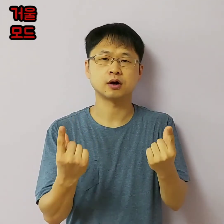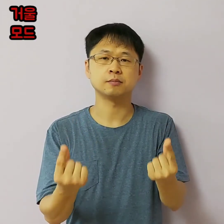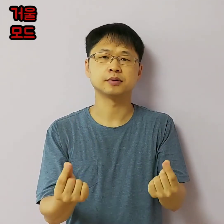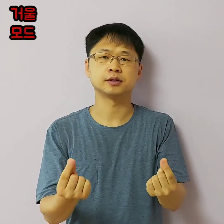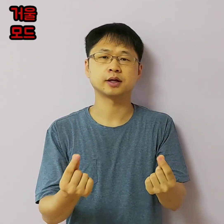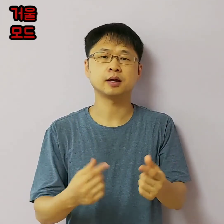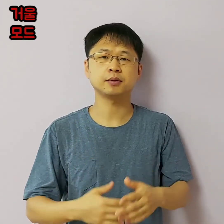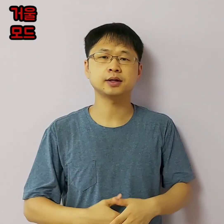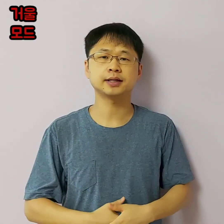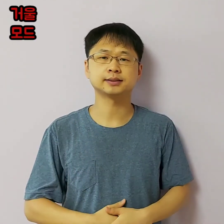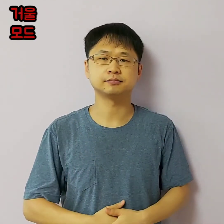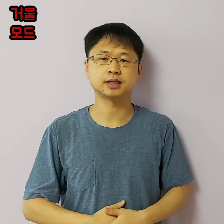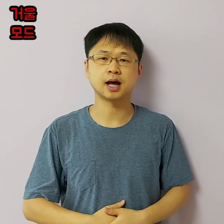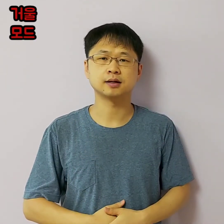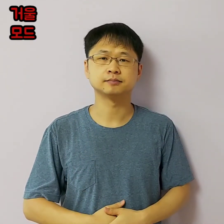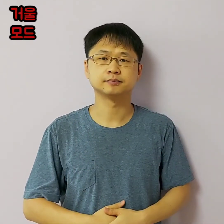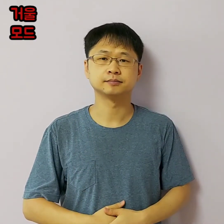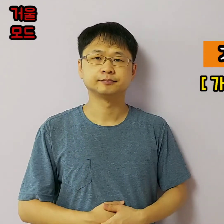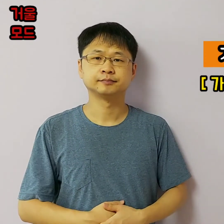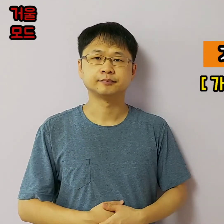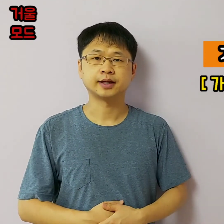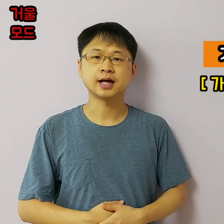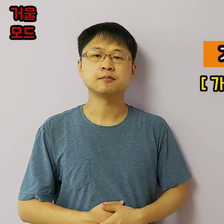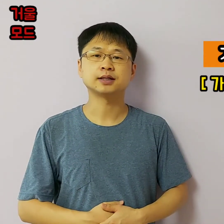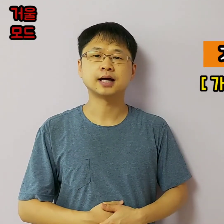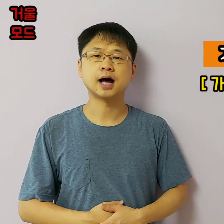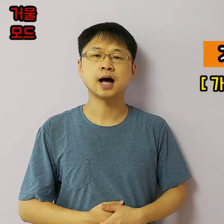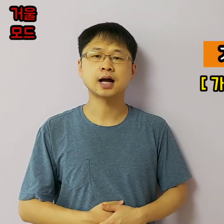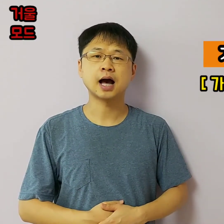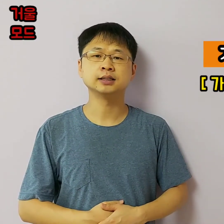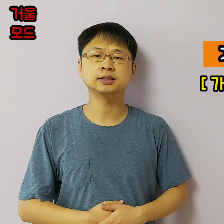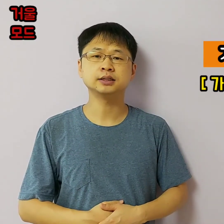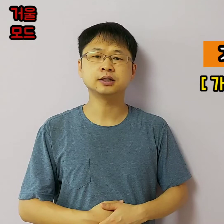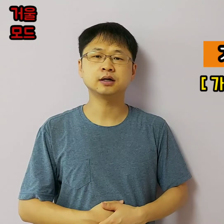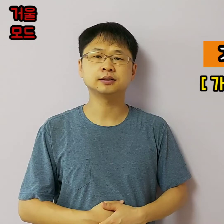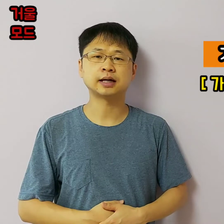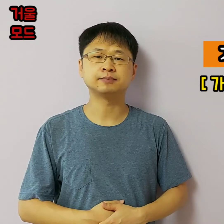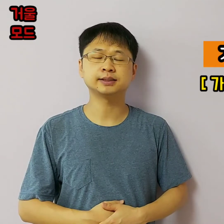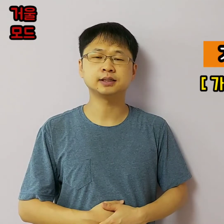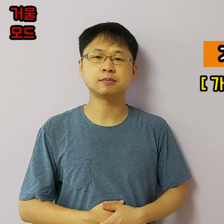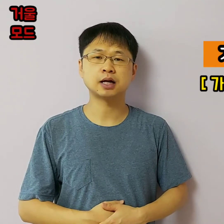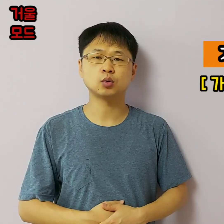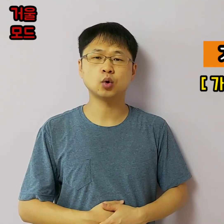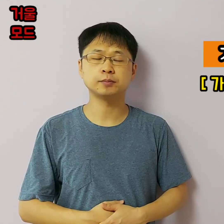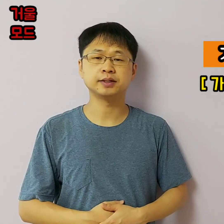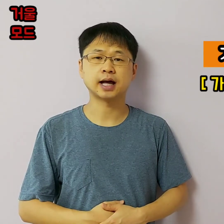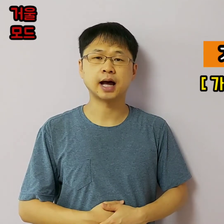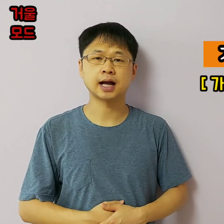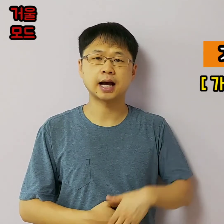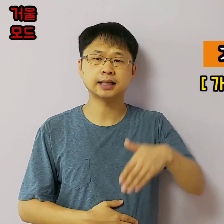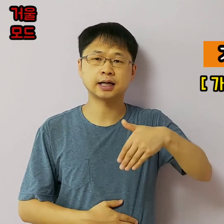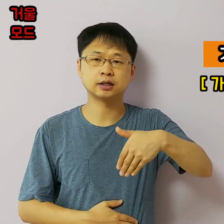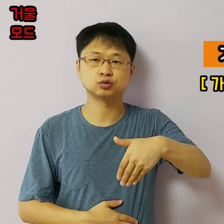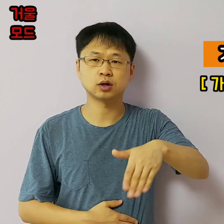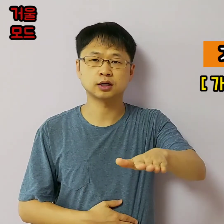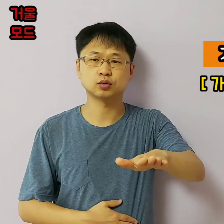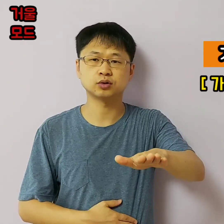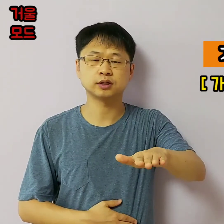물처럼 이렇게 표현하였습니다. 네, 다음 가사 가는 인연 잡지를 말고입니다. 가다라는 수어 아까 손등